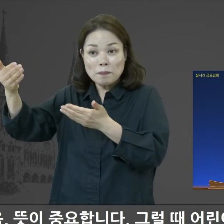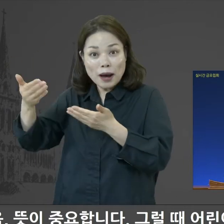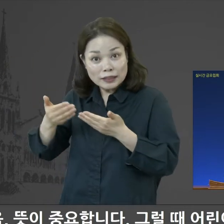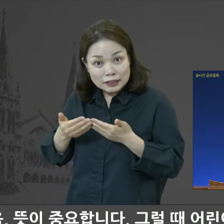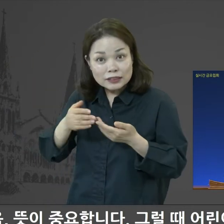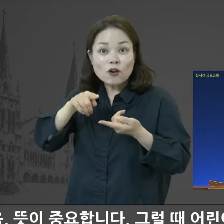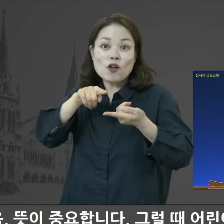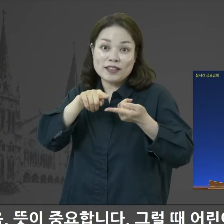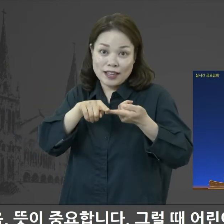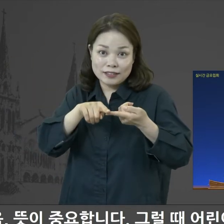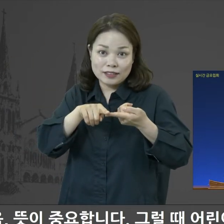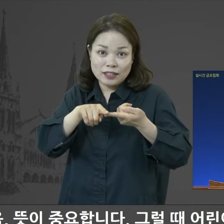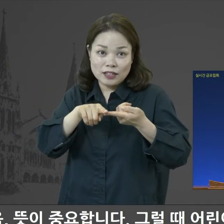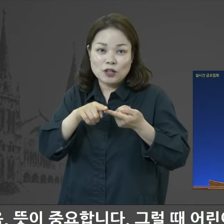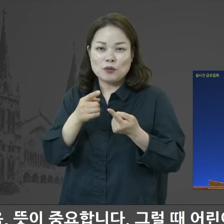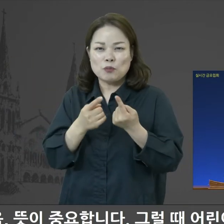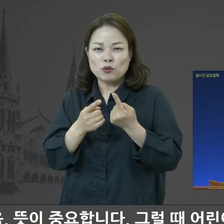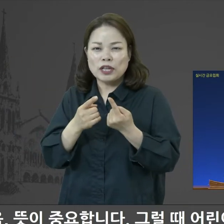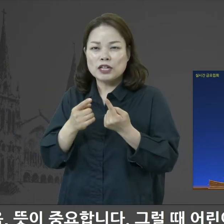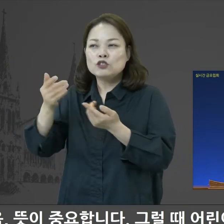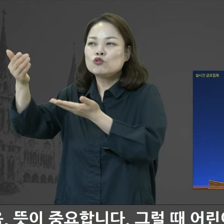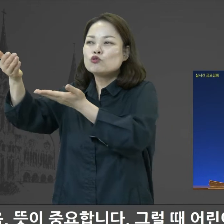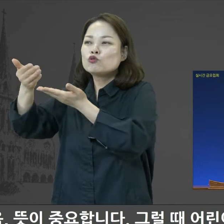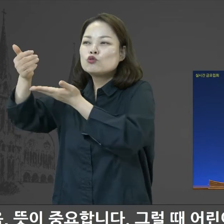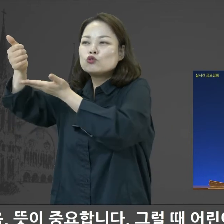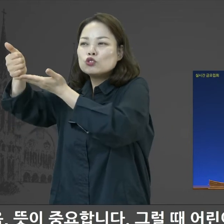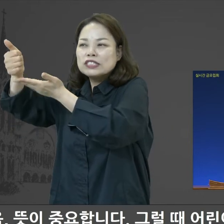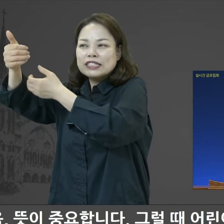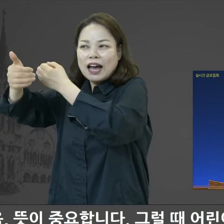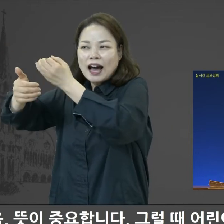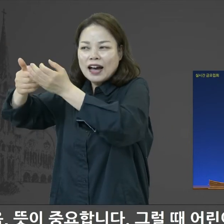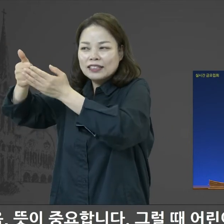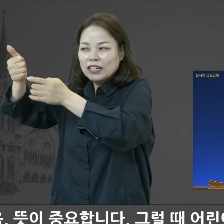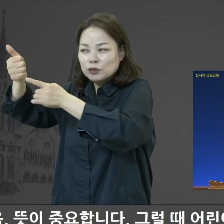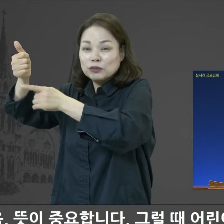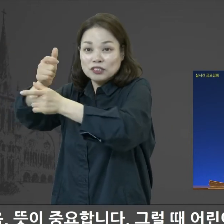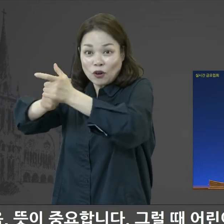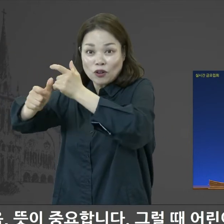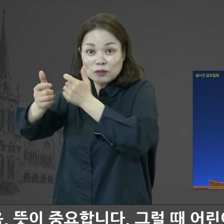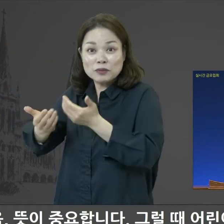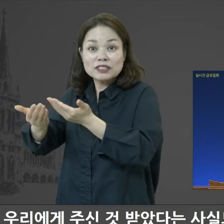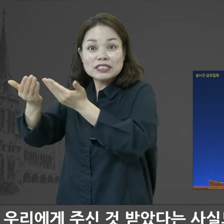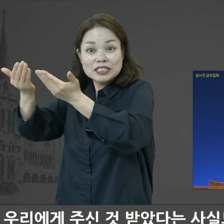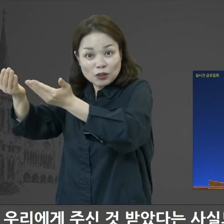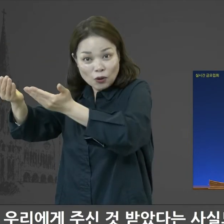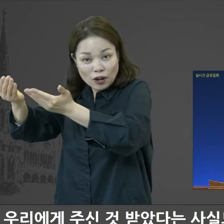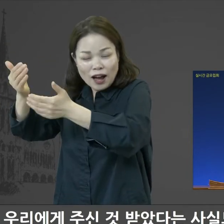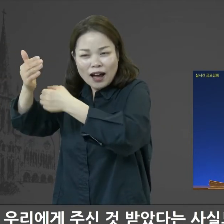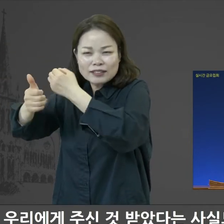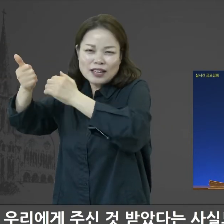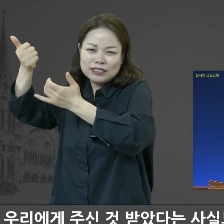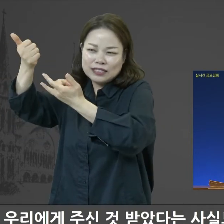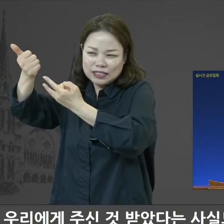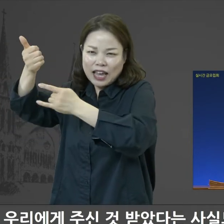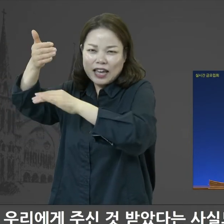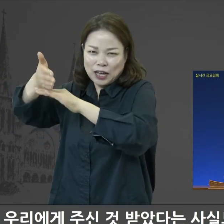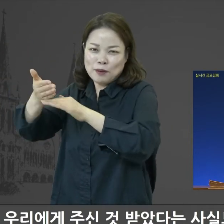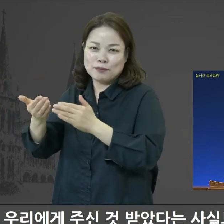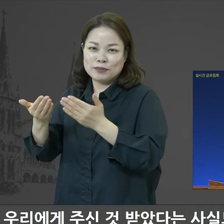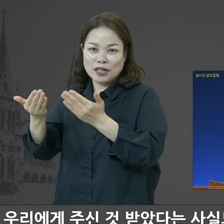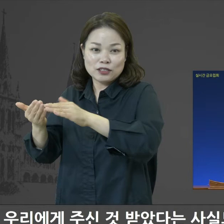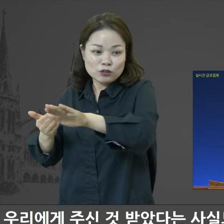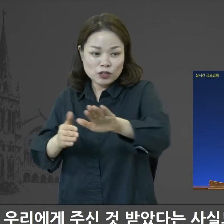받았다는 사실보다 그것을 주신 하나님을 더 기뻐하고 하나님께 더 감사하는